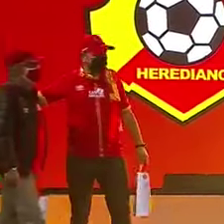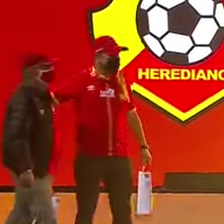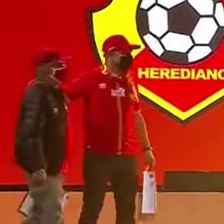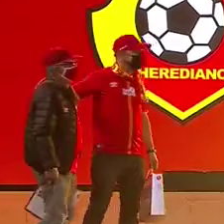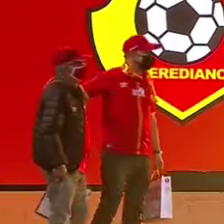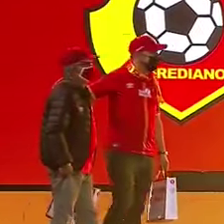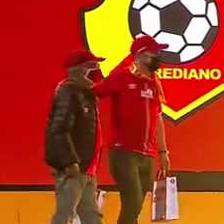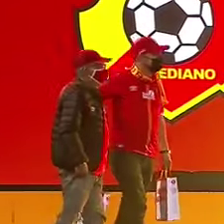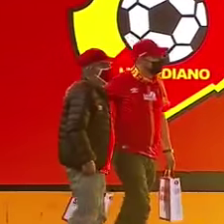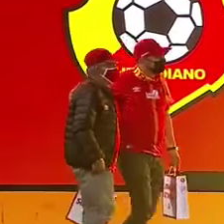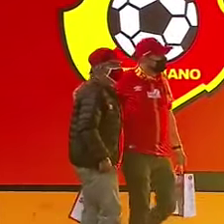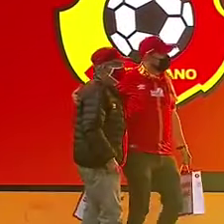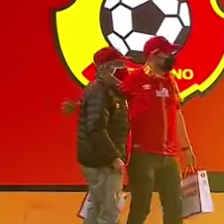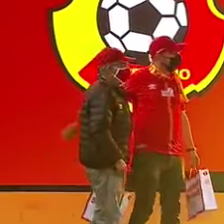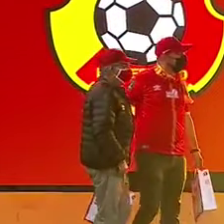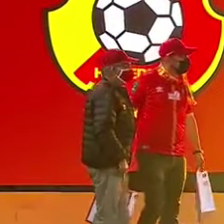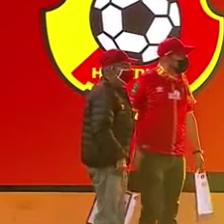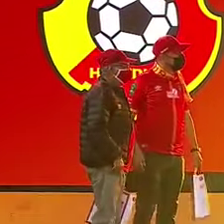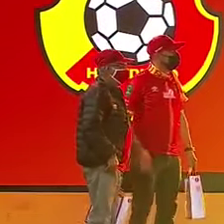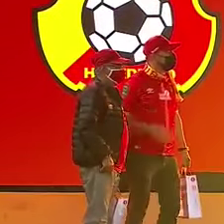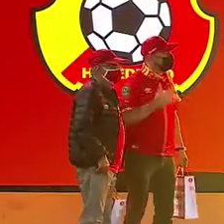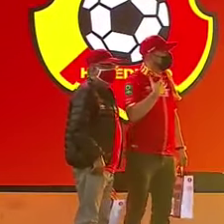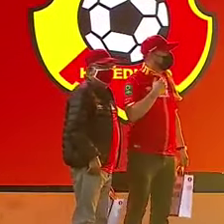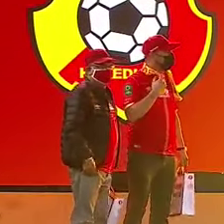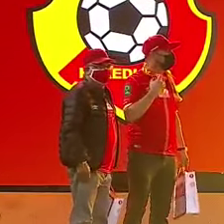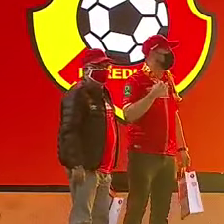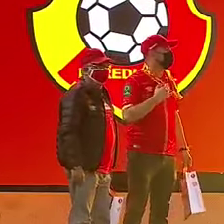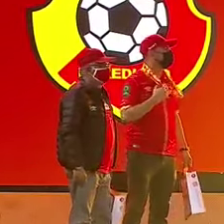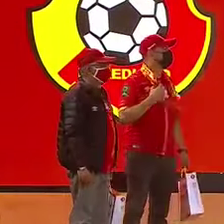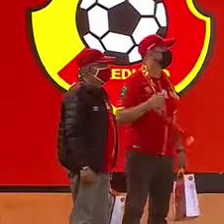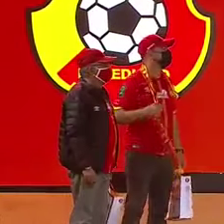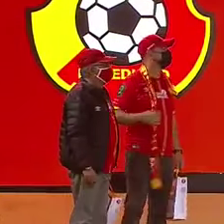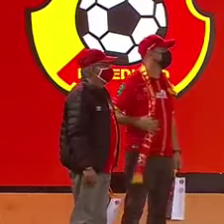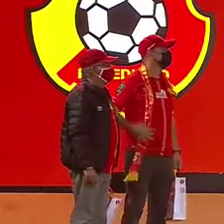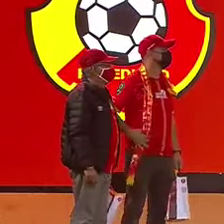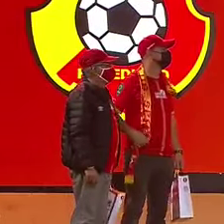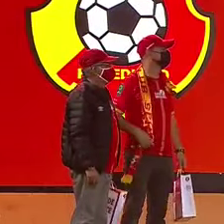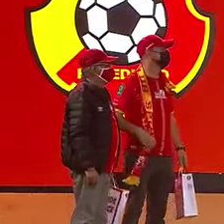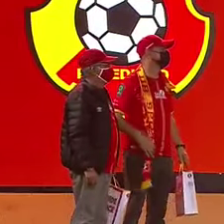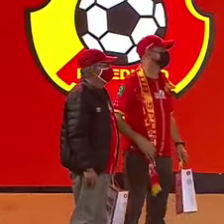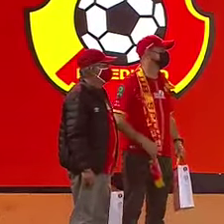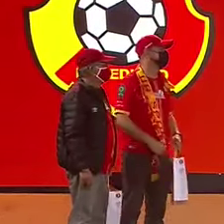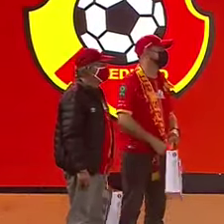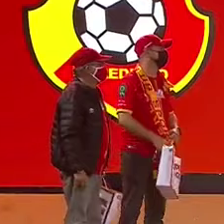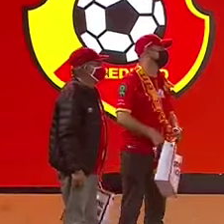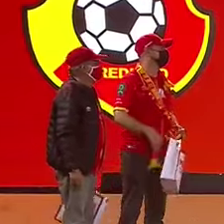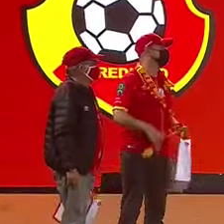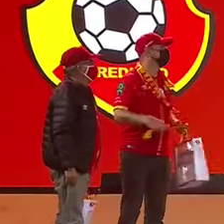bien, muy bien. Voy a dejármelos por acá y voy a extender el micrófono para que siempre mantengamos